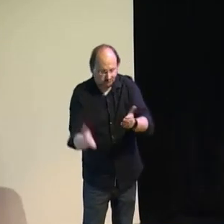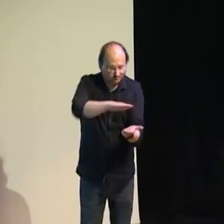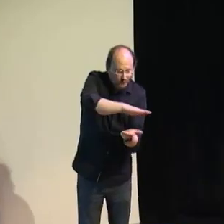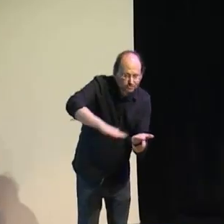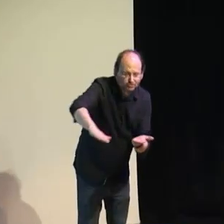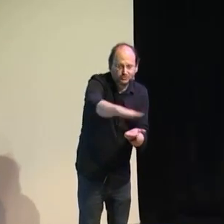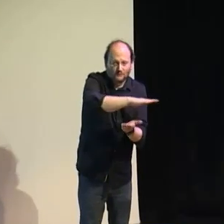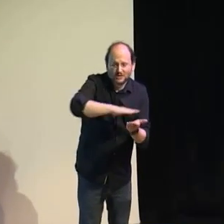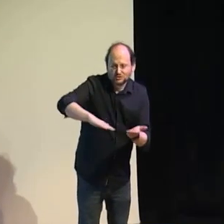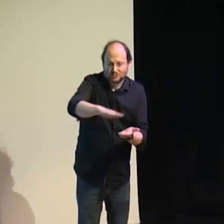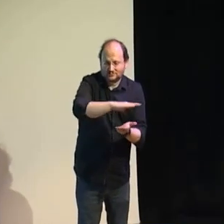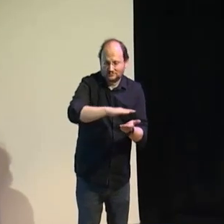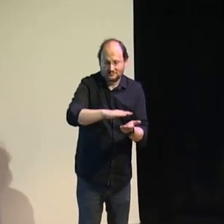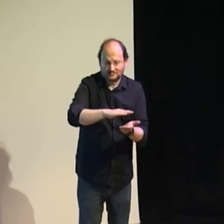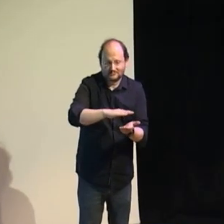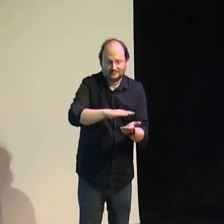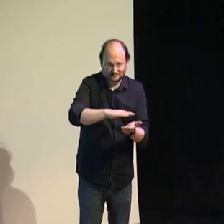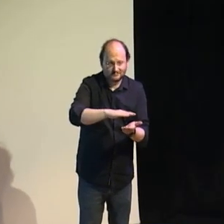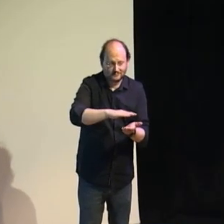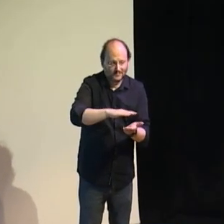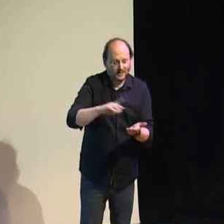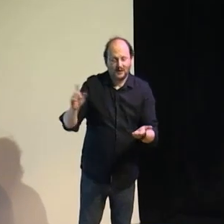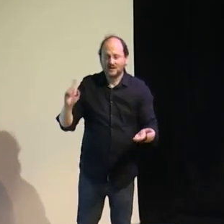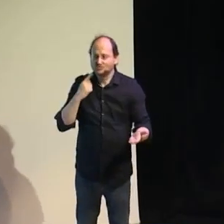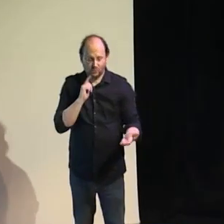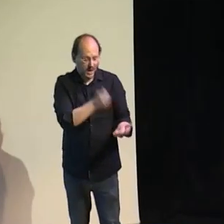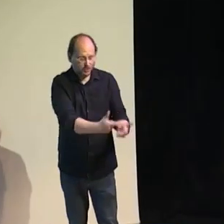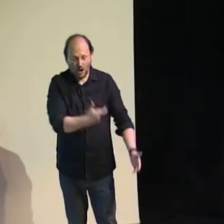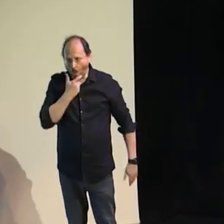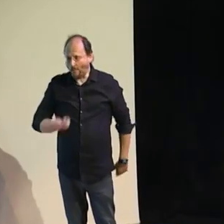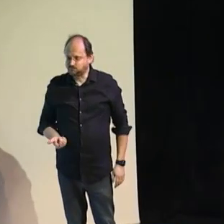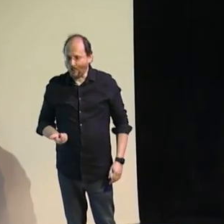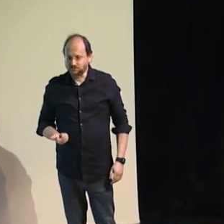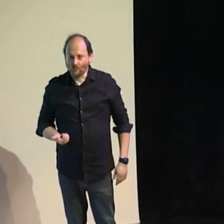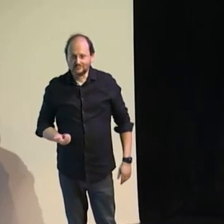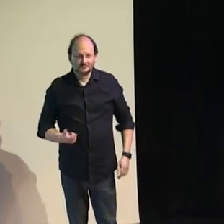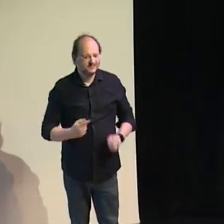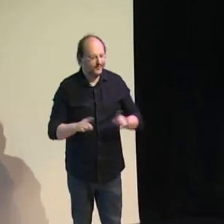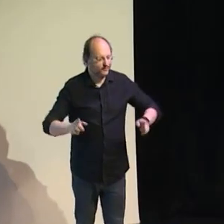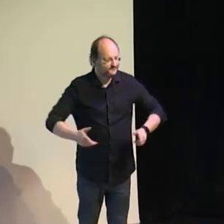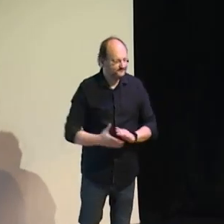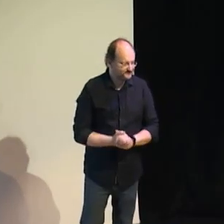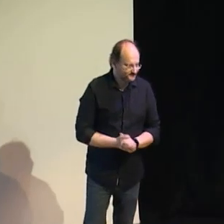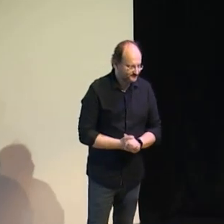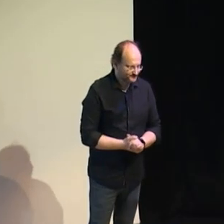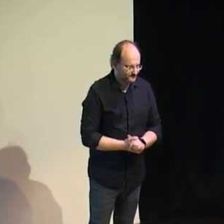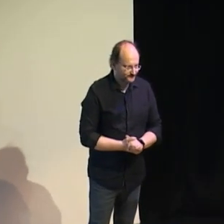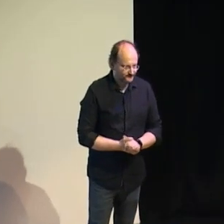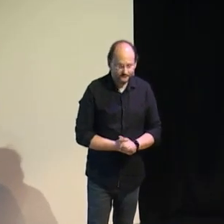Puisque il fallait, quand on retourne le fromage, il fallait frotter le fromage. Et nous, quand on l'achète, on le mange le fromage,